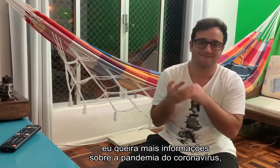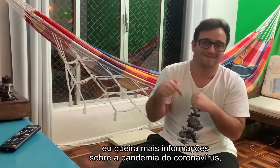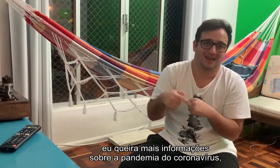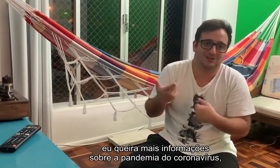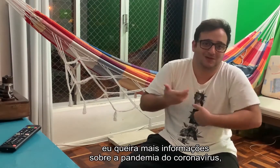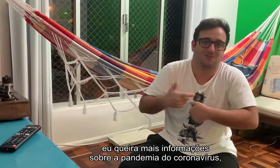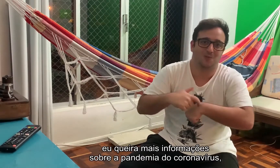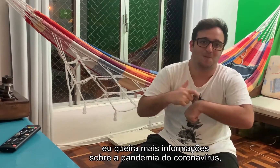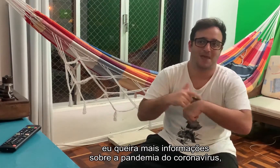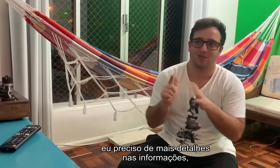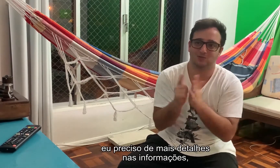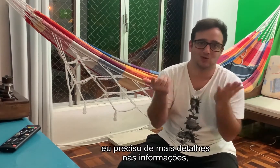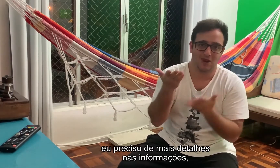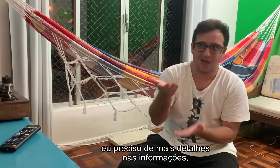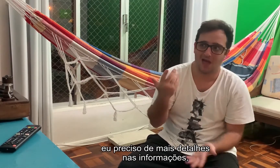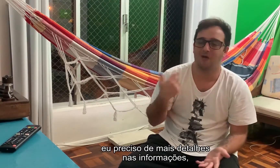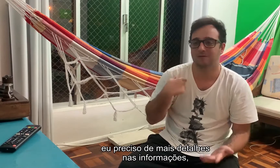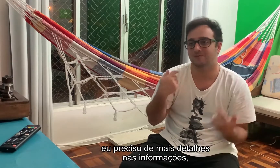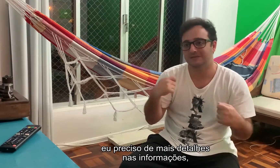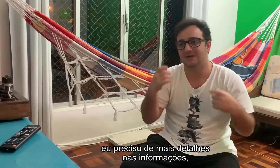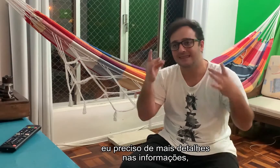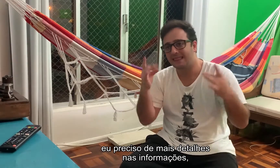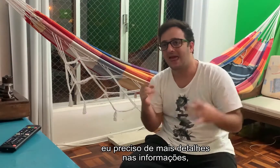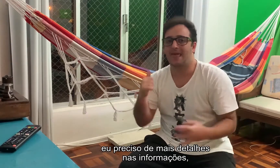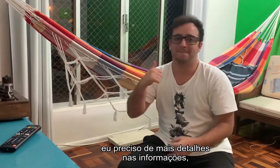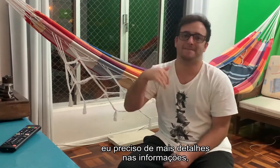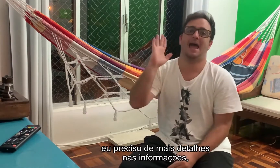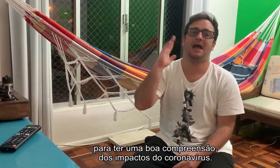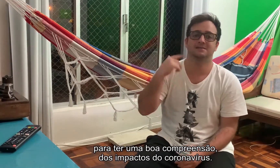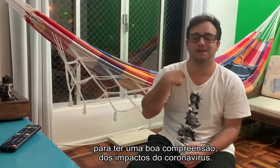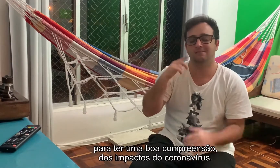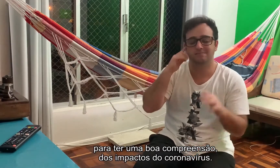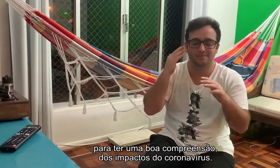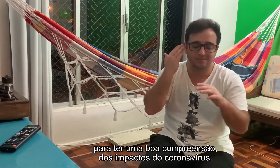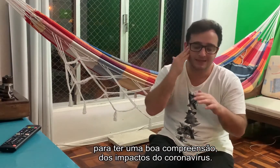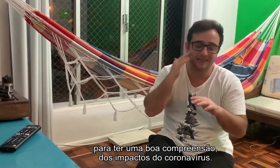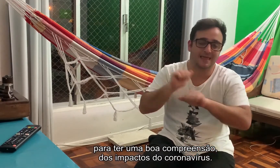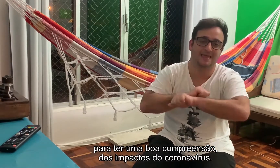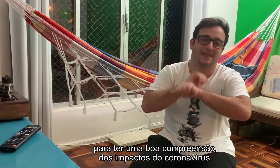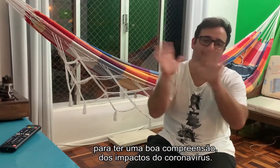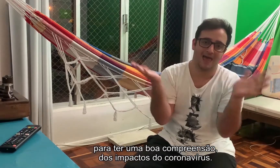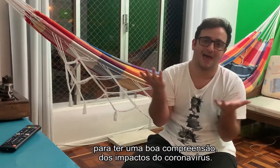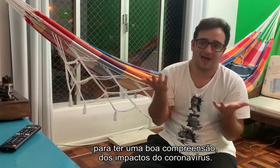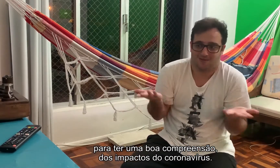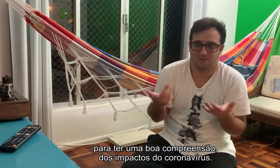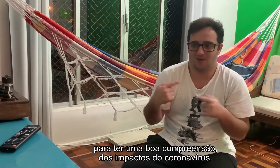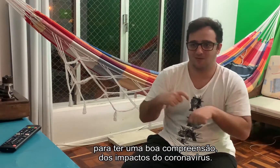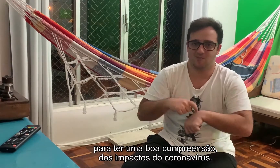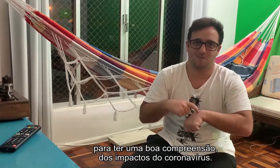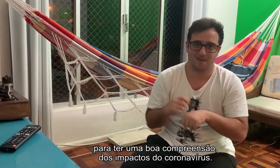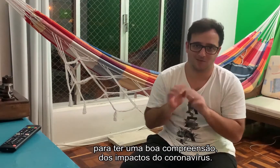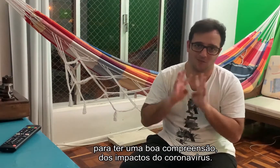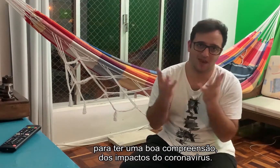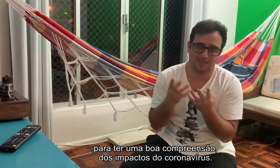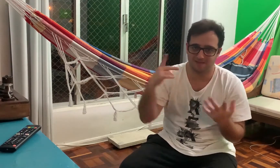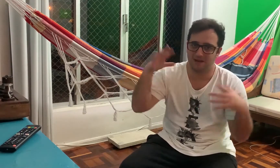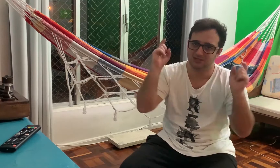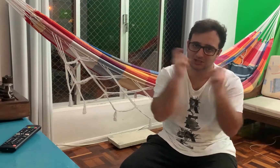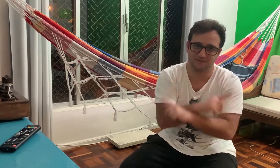informações sobre a pandemia do coronavírus eu preciso de mais detalhes nas informações para ter uma boa compreensão dos impactos do